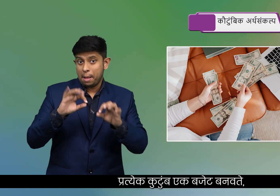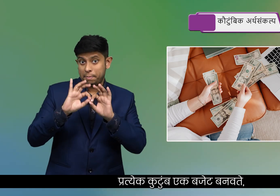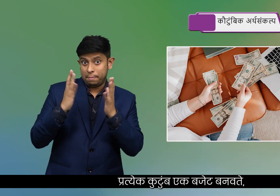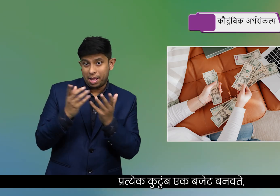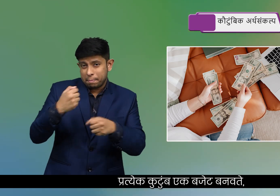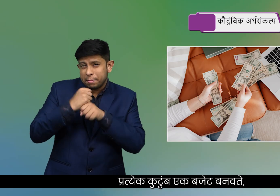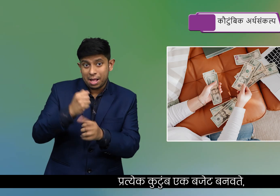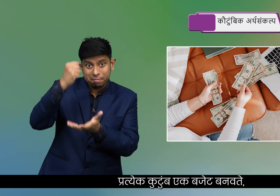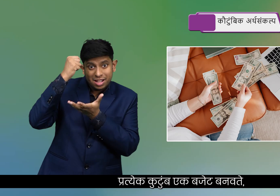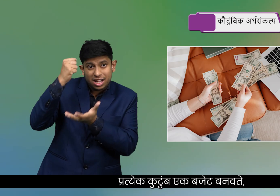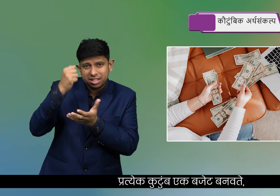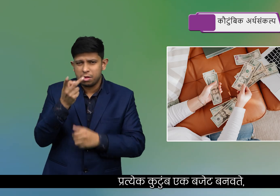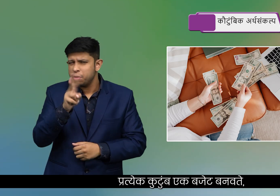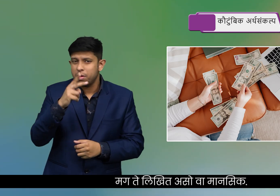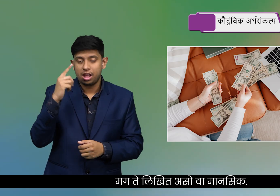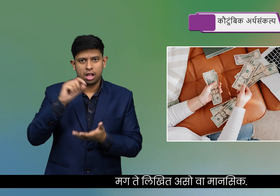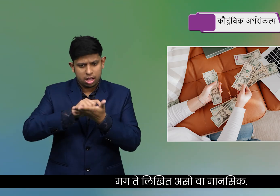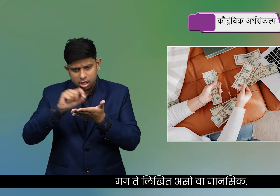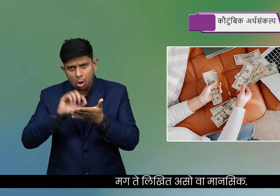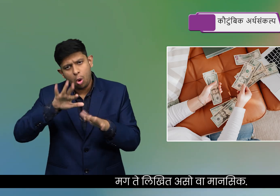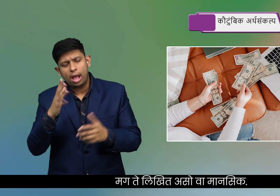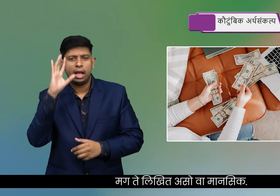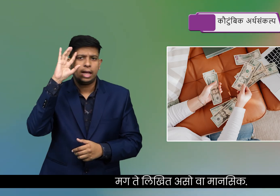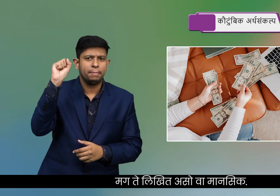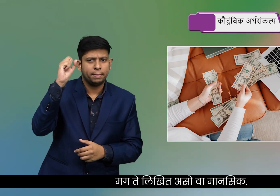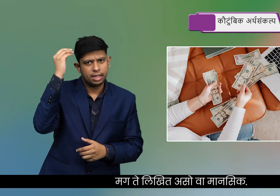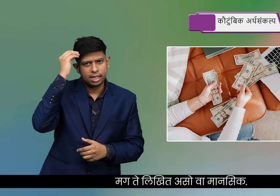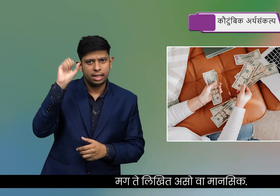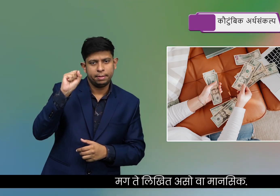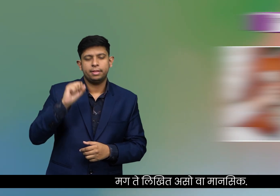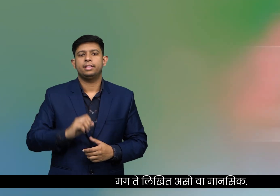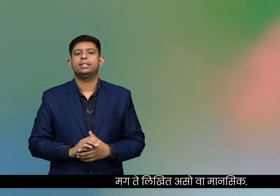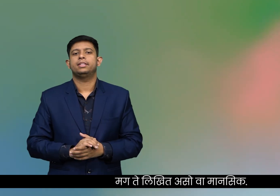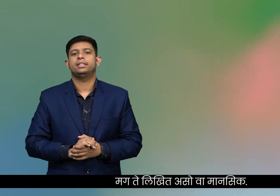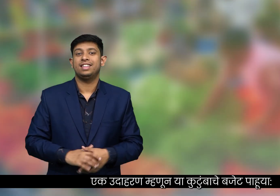प्रत्येक कुटुंब एक बजेट बनवते, मग ते लिखित असो व मानसिक.